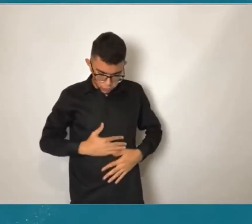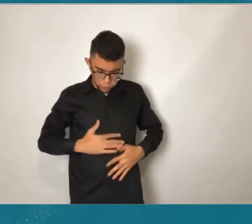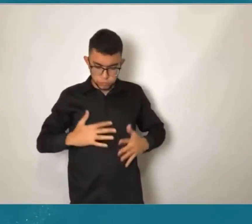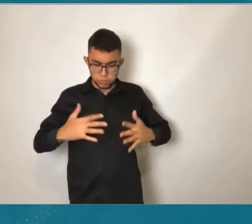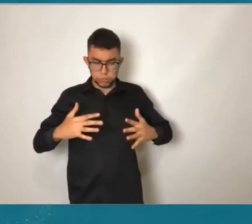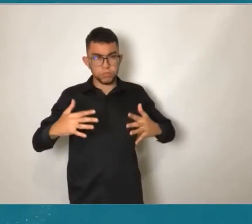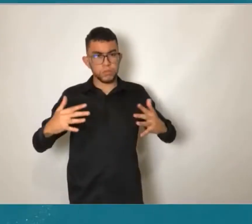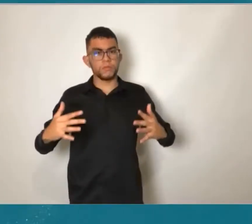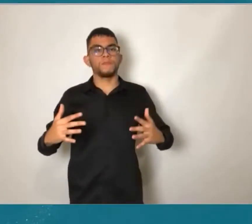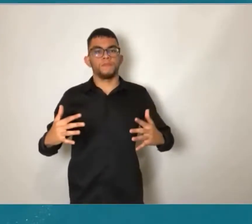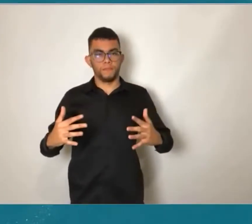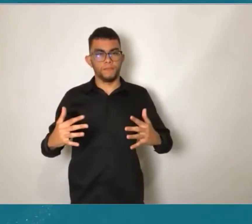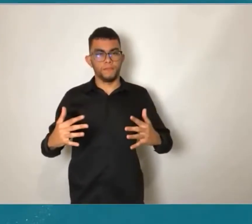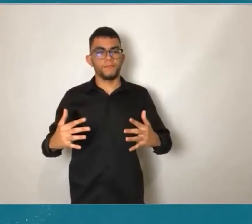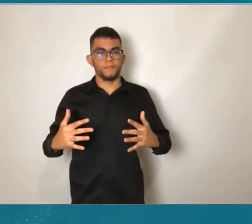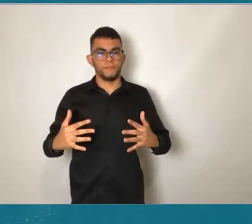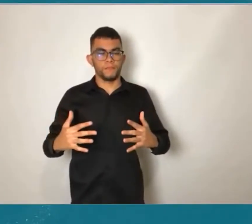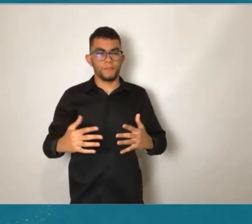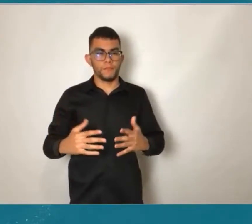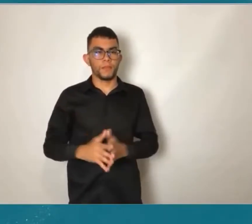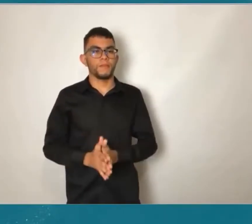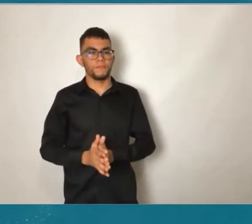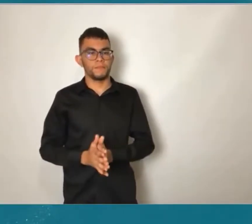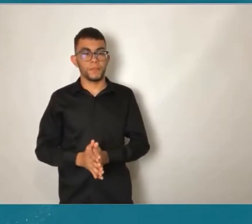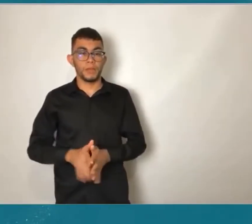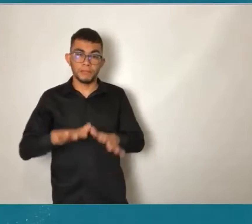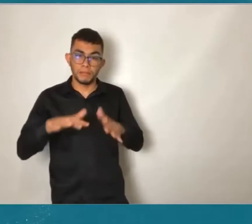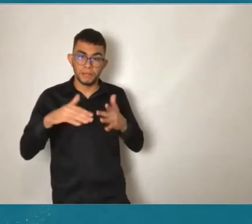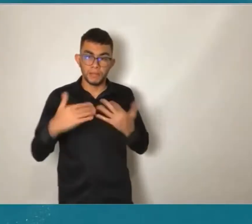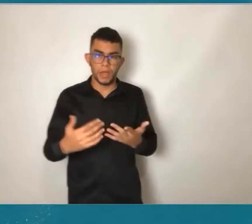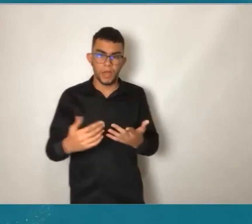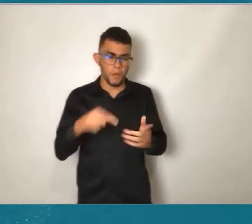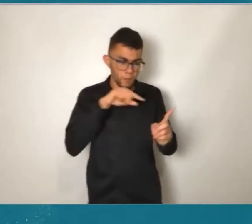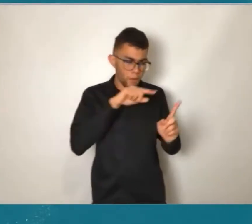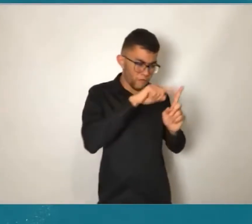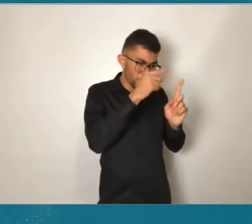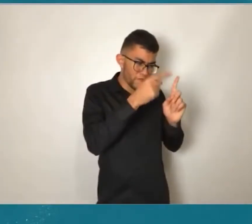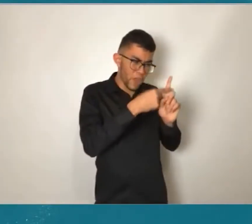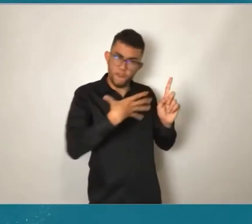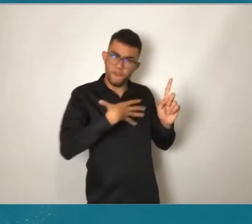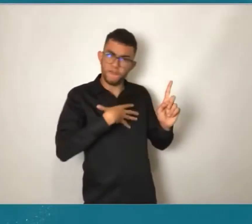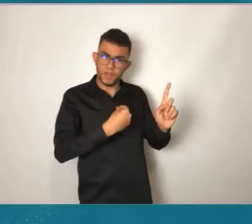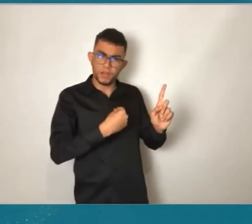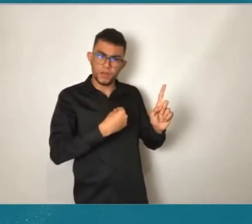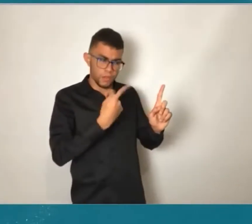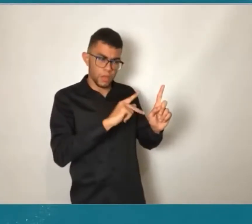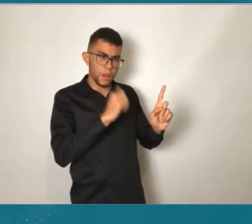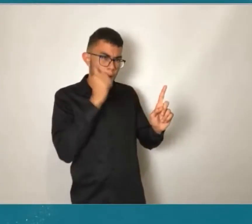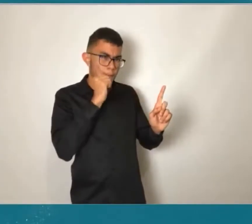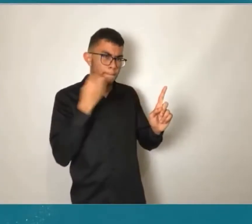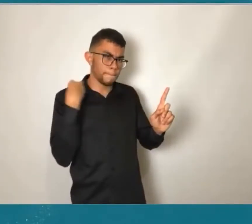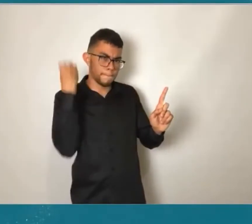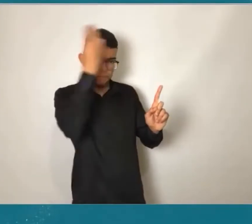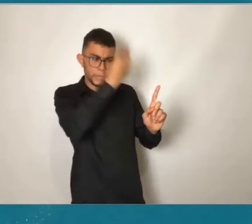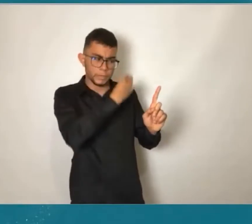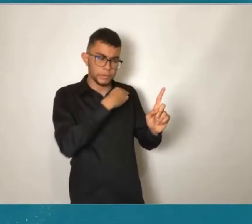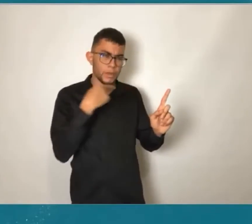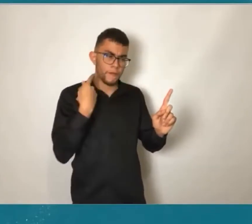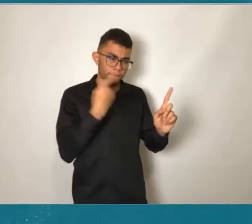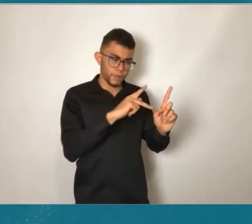Senhor, o Espírito fala às igrejas, você só sabe dizer sim, amém, rumina, pratica, né? E vai para as ruas,